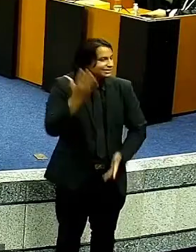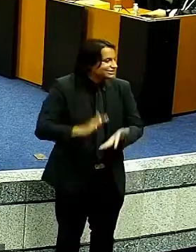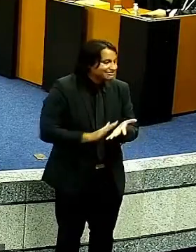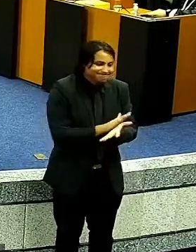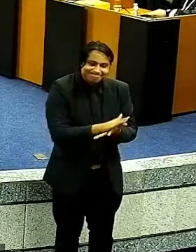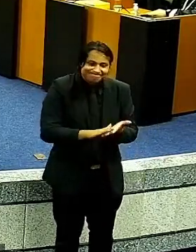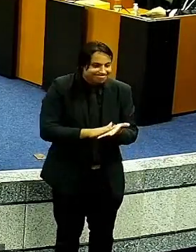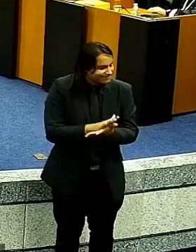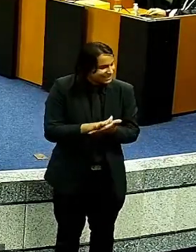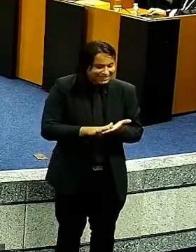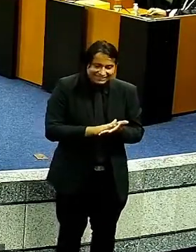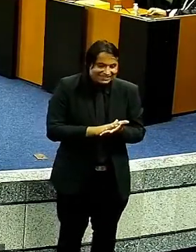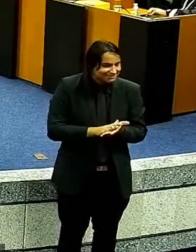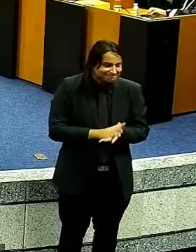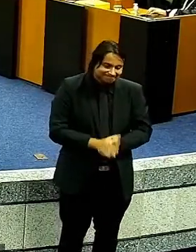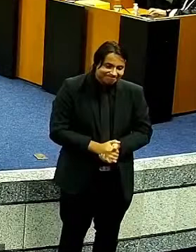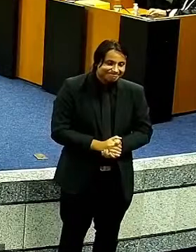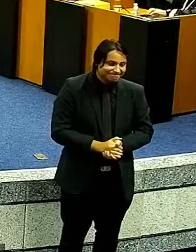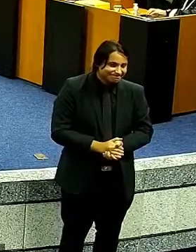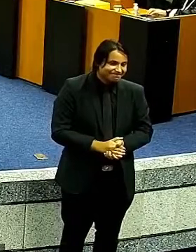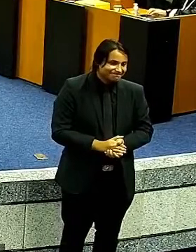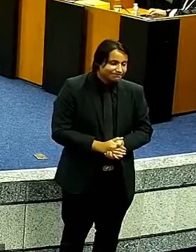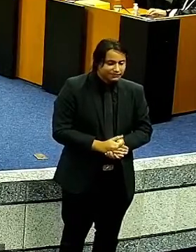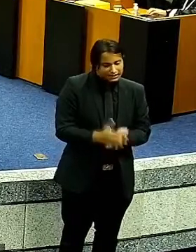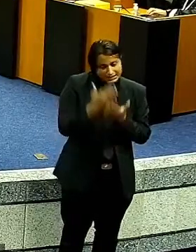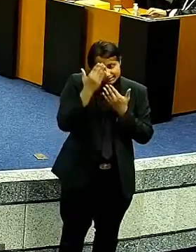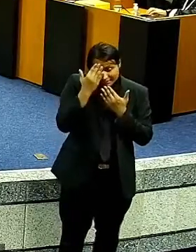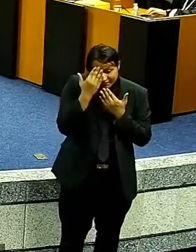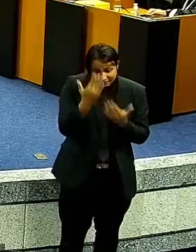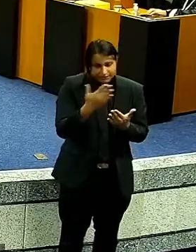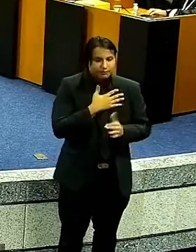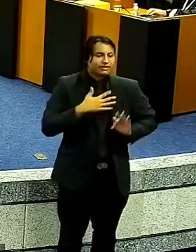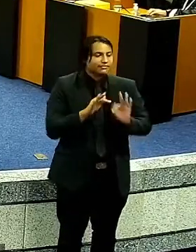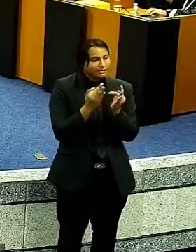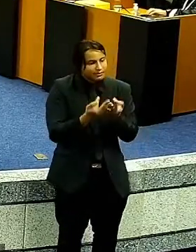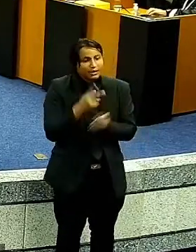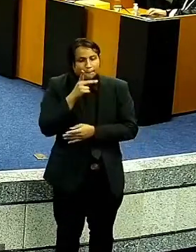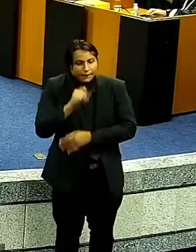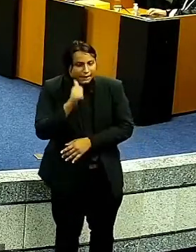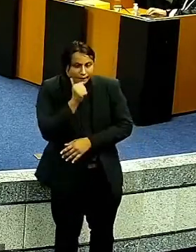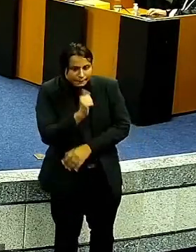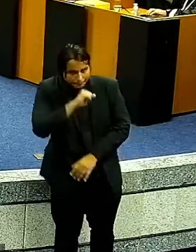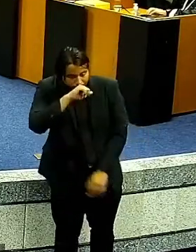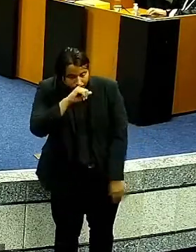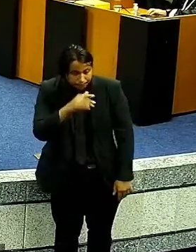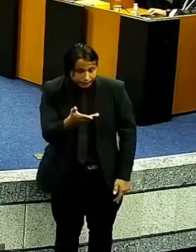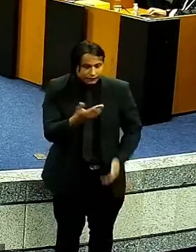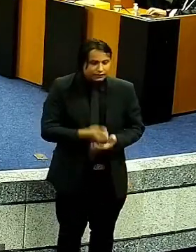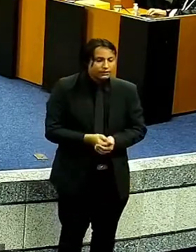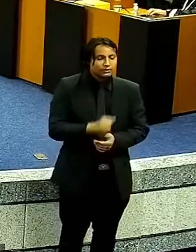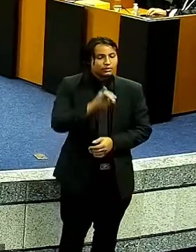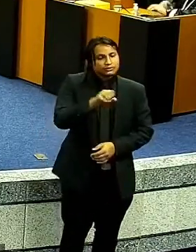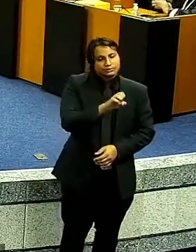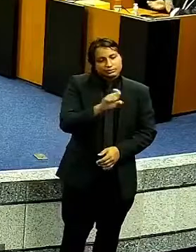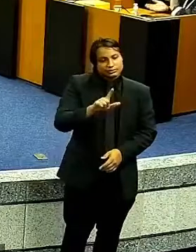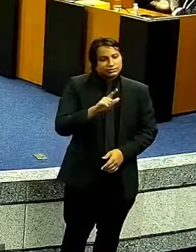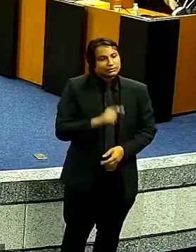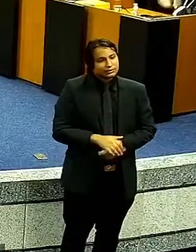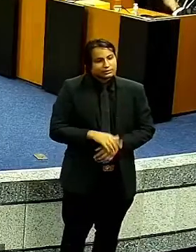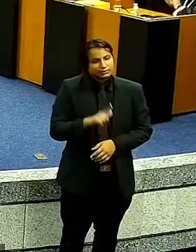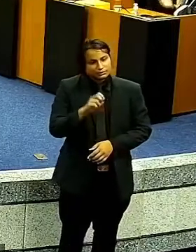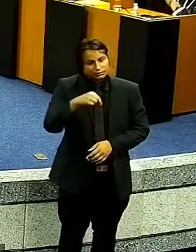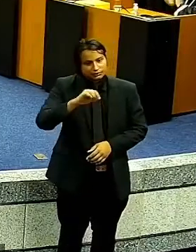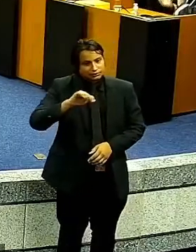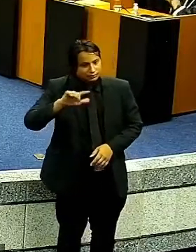acontece seria possível Agradeço aos meus pai José Gonçalo e Naila Gonçalo que